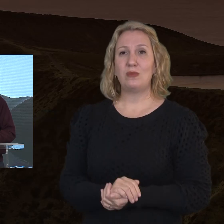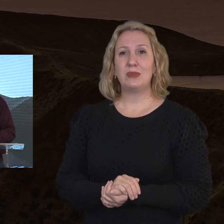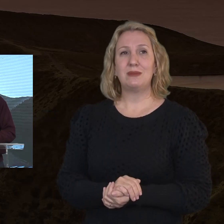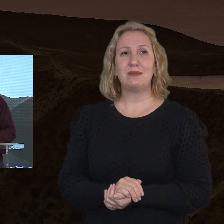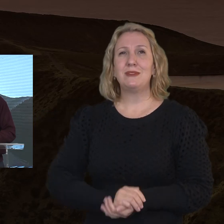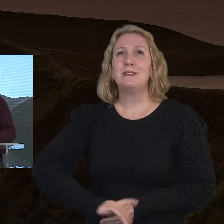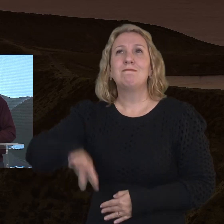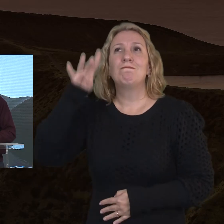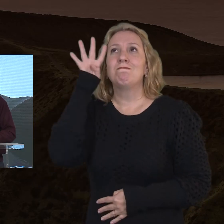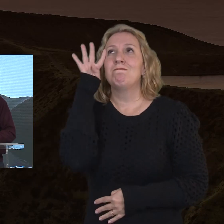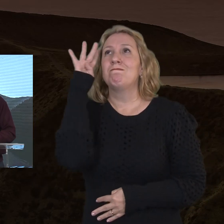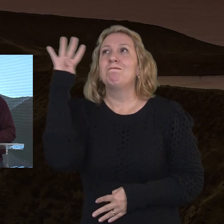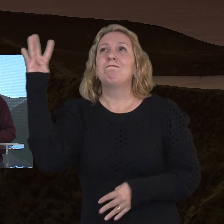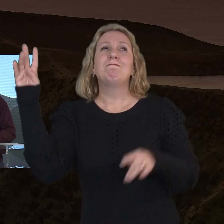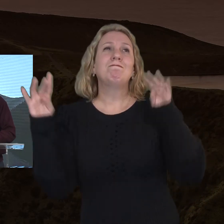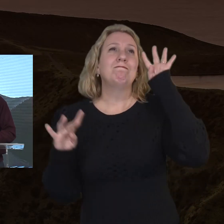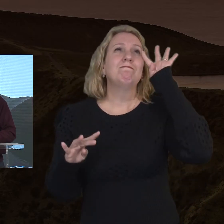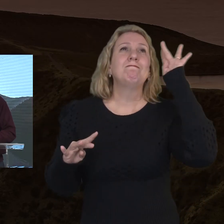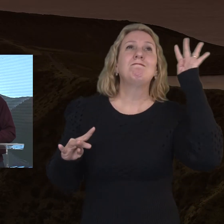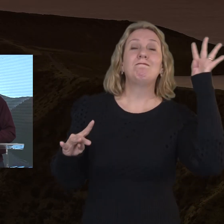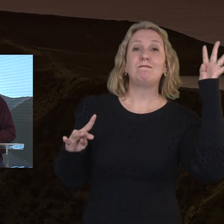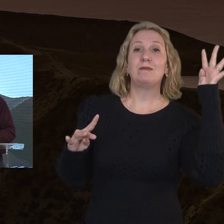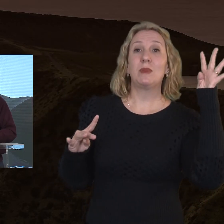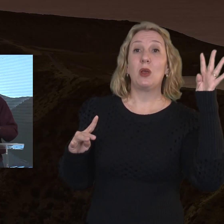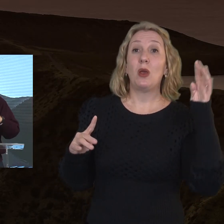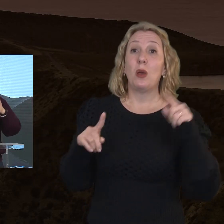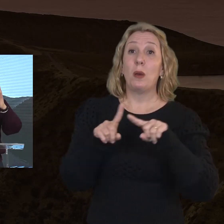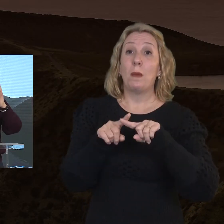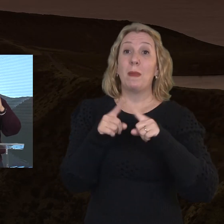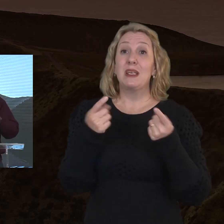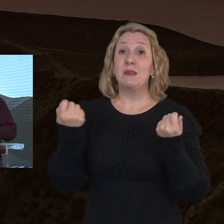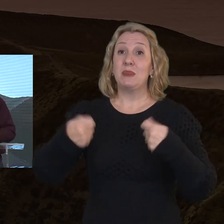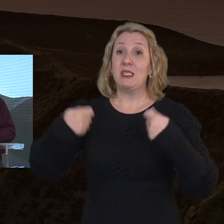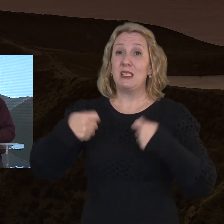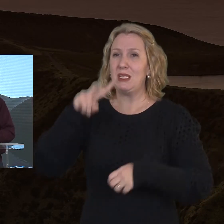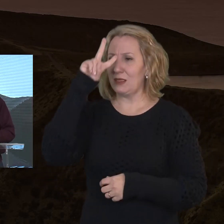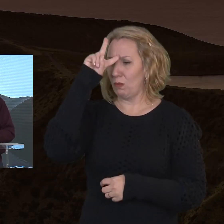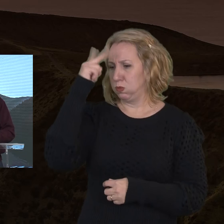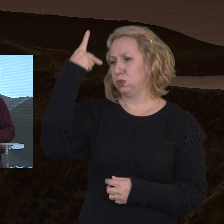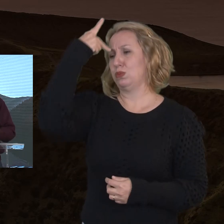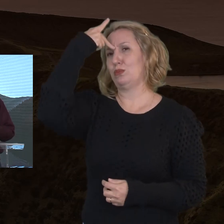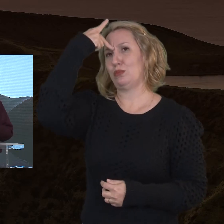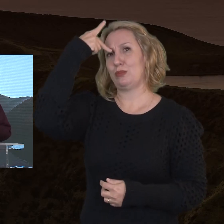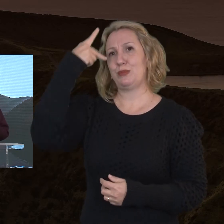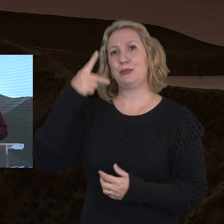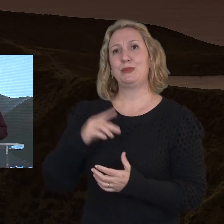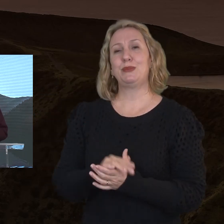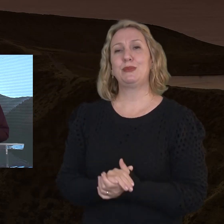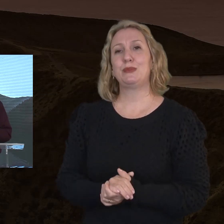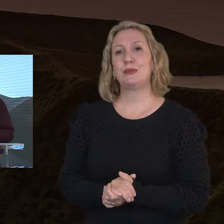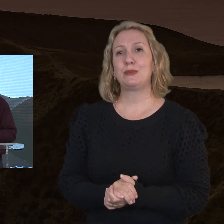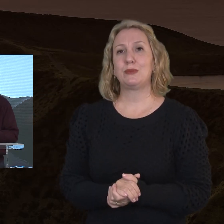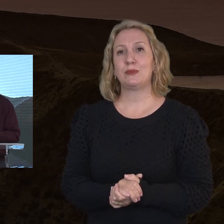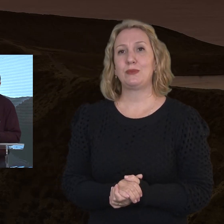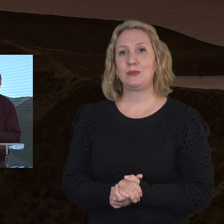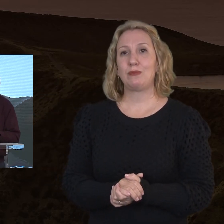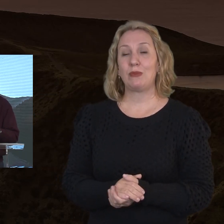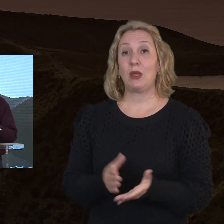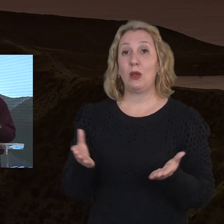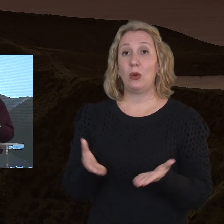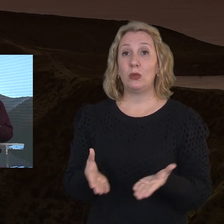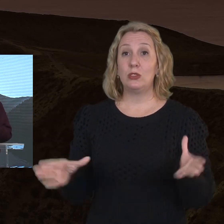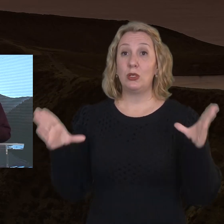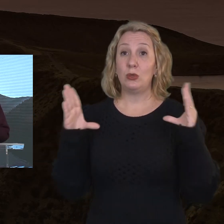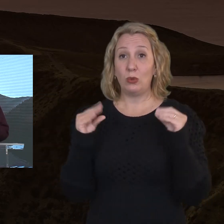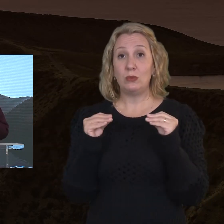mente a mente é necessariamente tem que estar renovada mas o inimigo quer atacar nossa mente então sente que hoje à noite eu